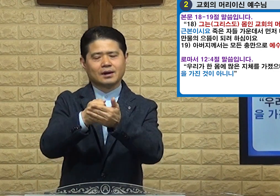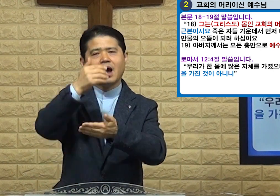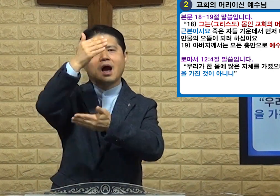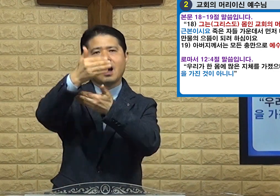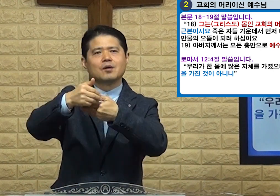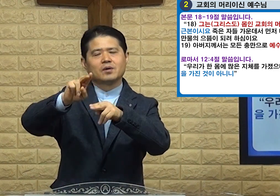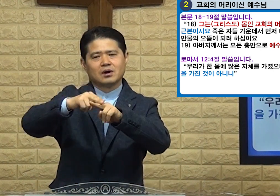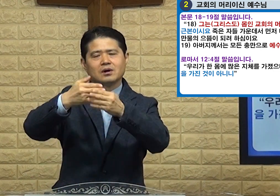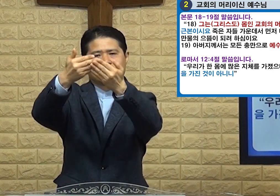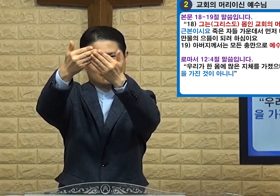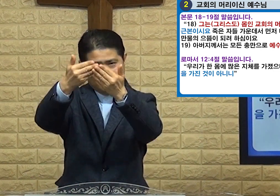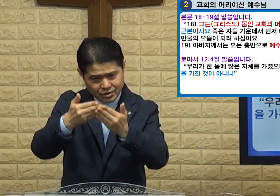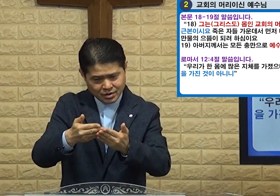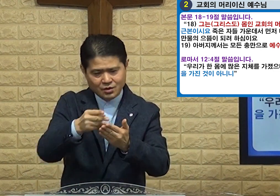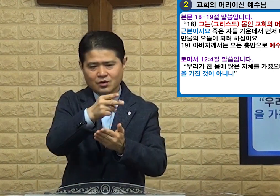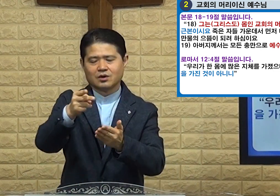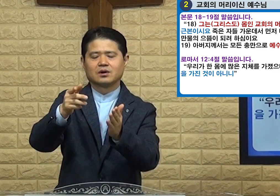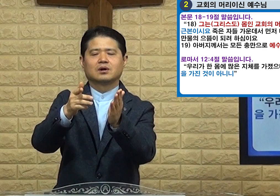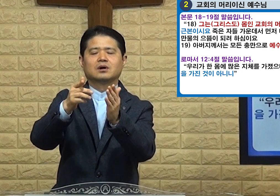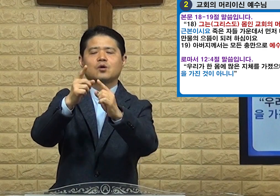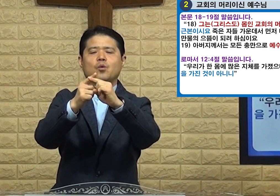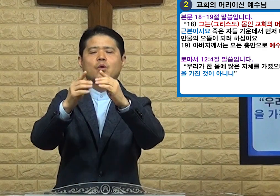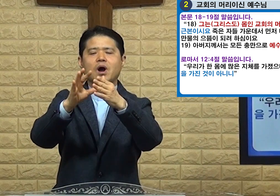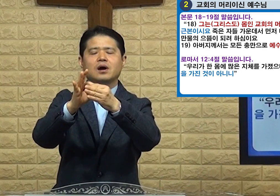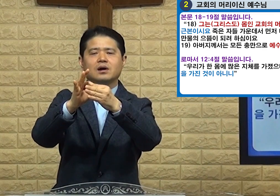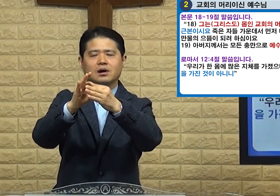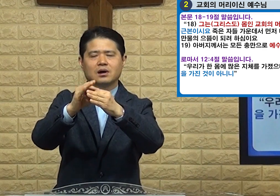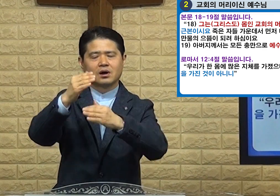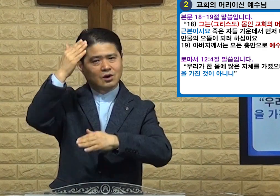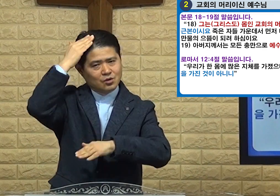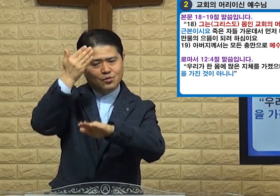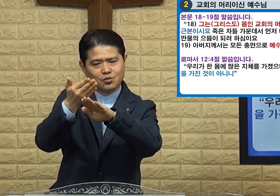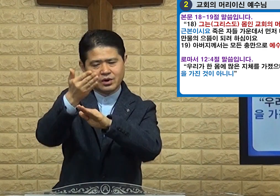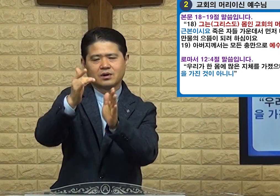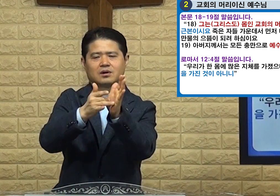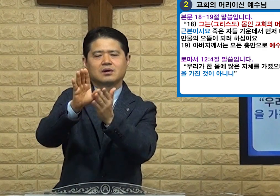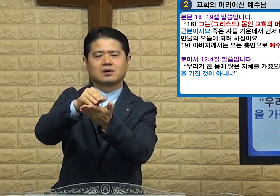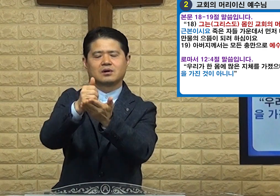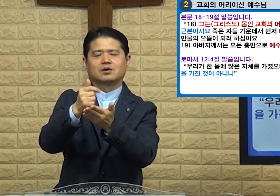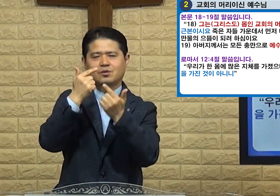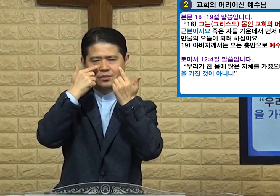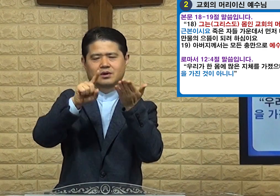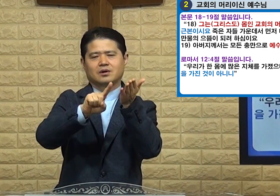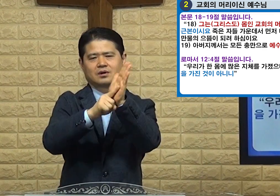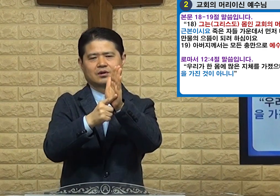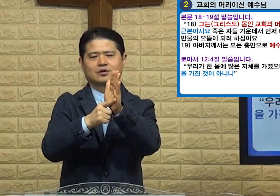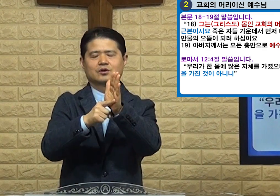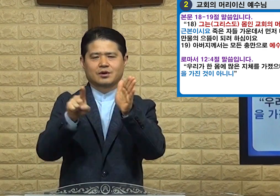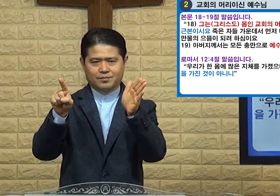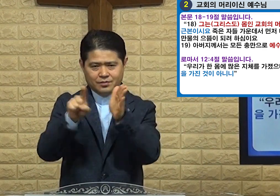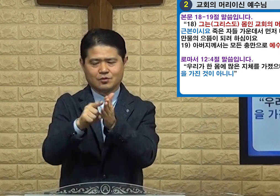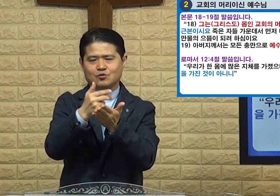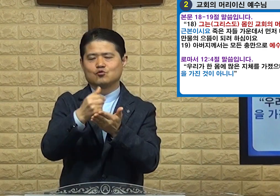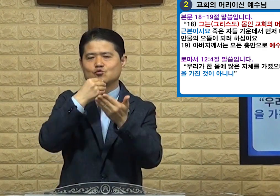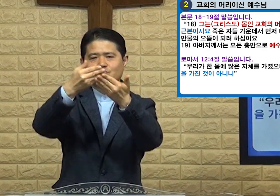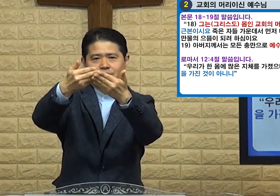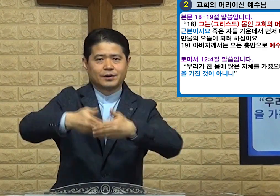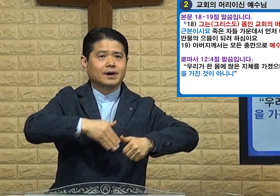하십니까? 하나님이 우리에게 상을 주신 것은 이 교회의 머리 위에 아버지를 인정하고